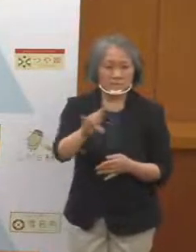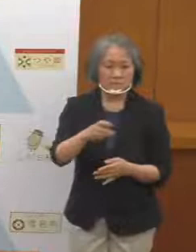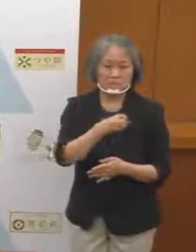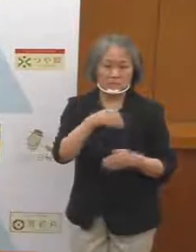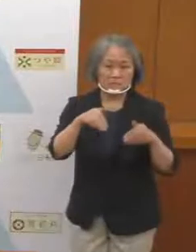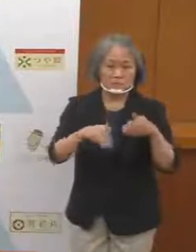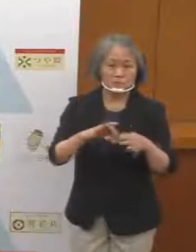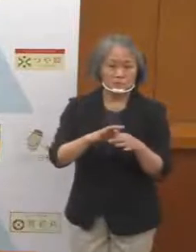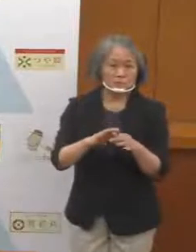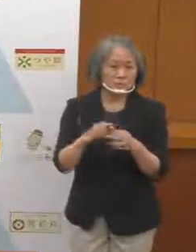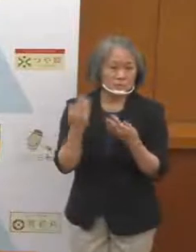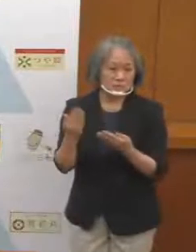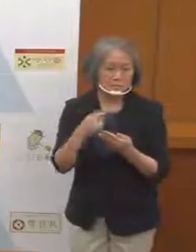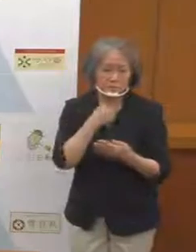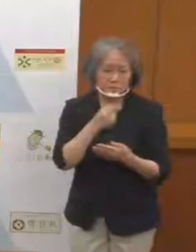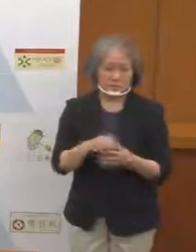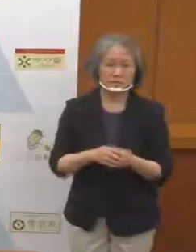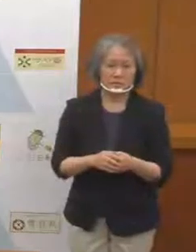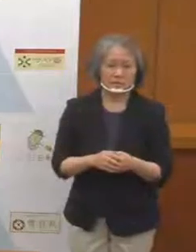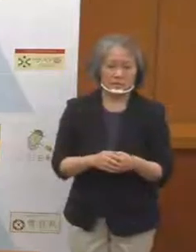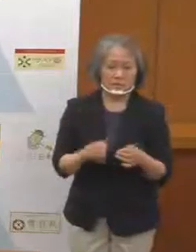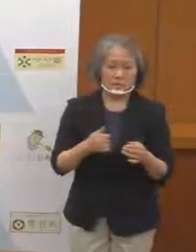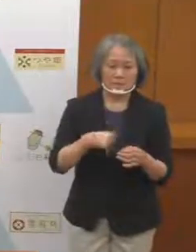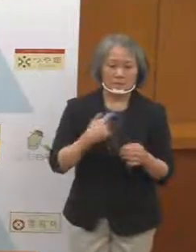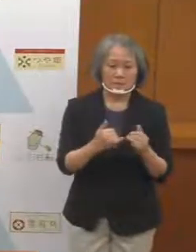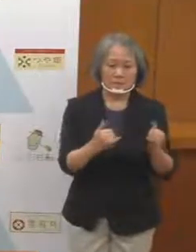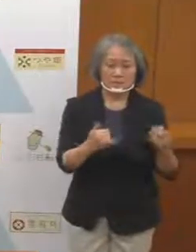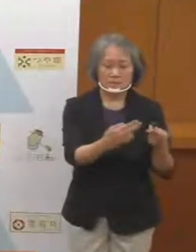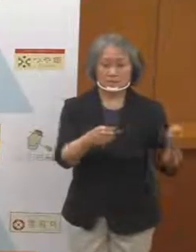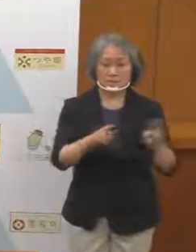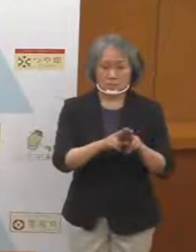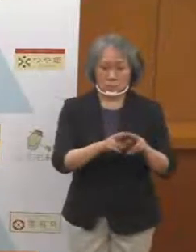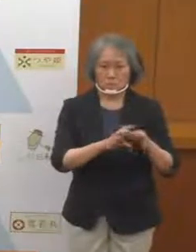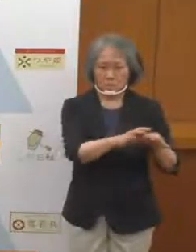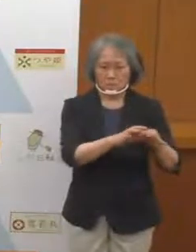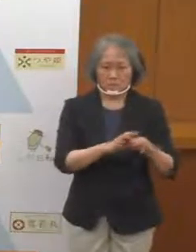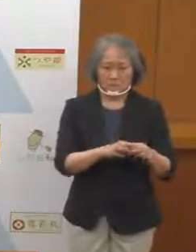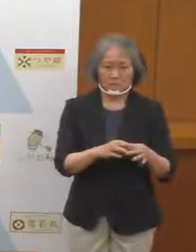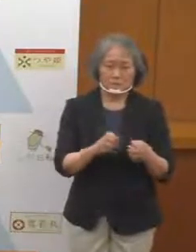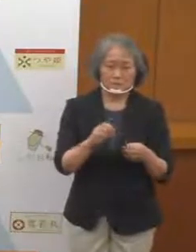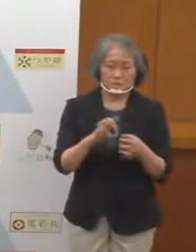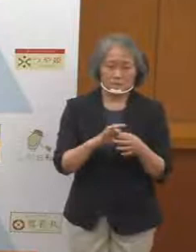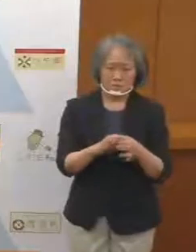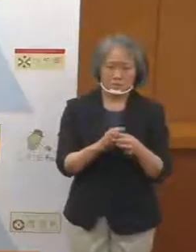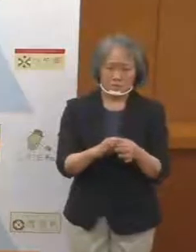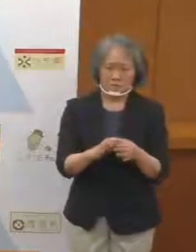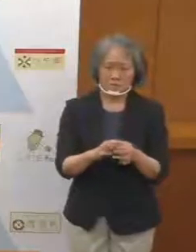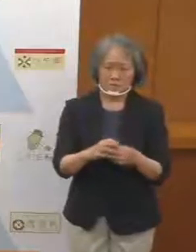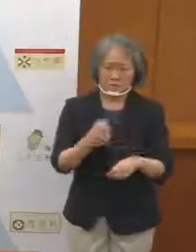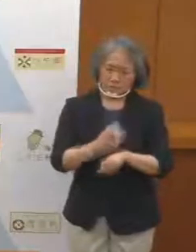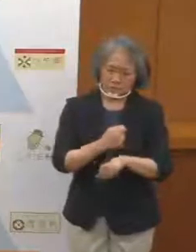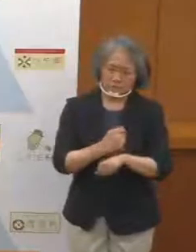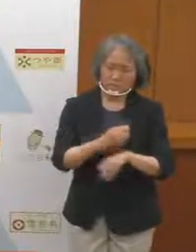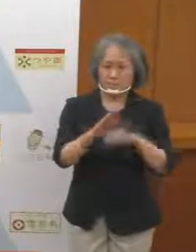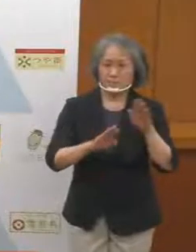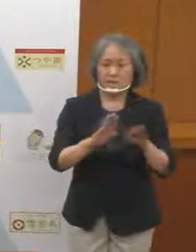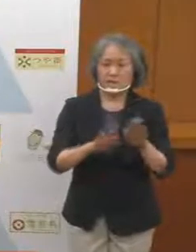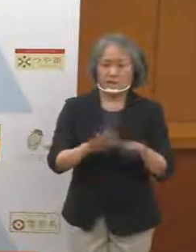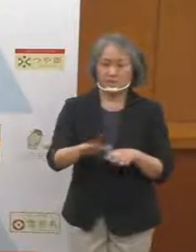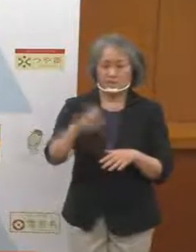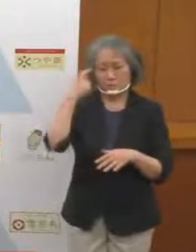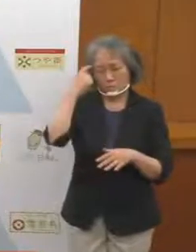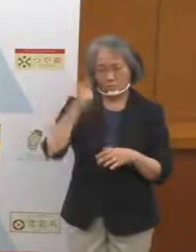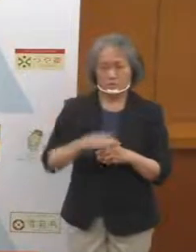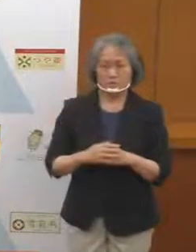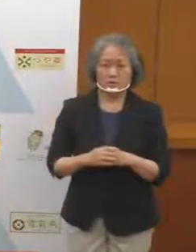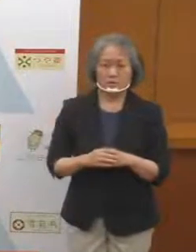自民党の連携という面でですねあの腐心されてきた面があると思うんですけれどもあのかなり個人への方々はあの知事